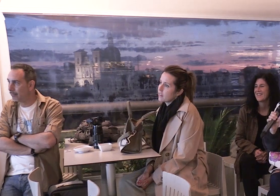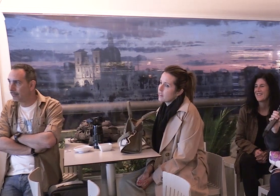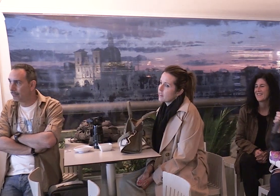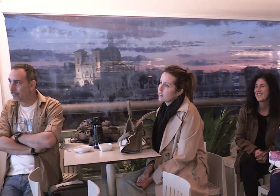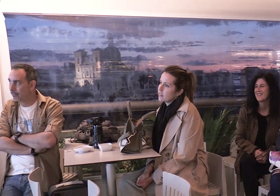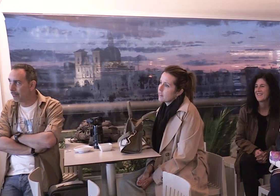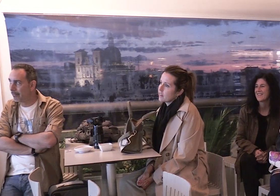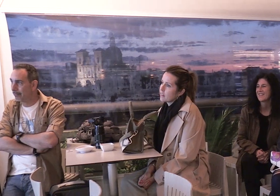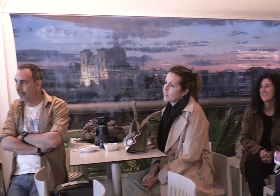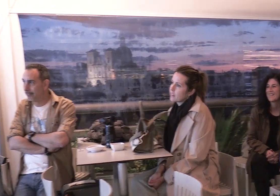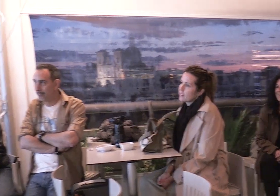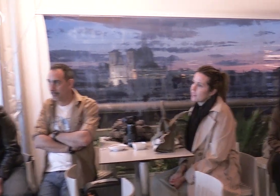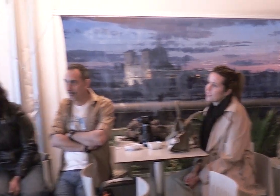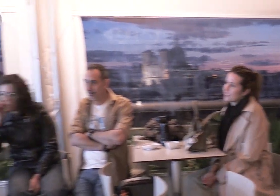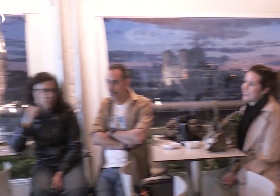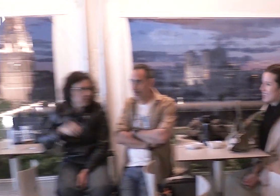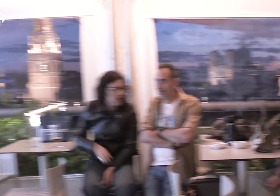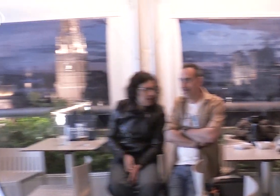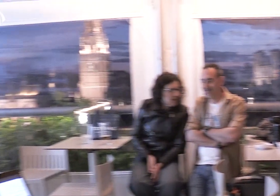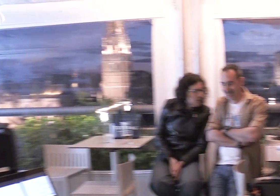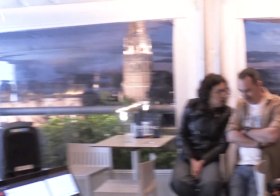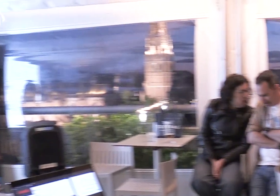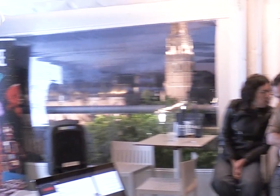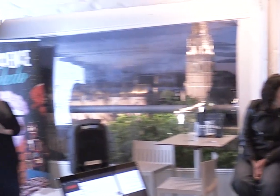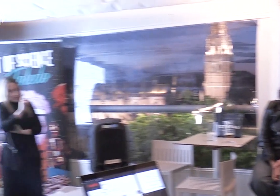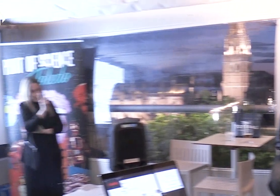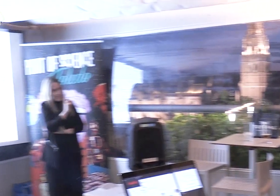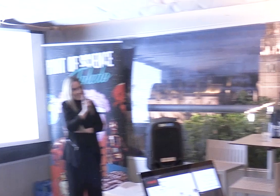vida. No he pensado mucho en esto.